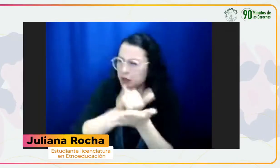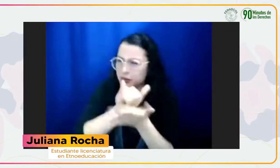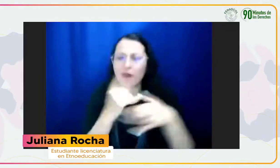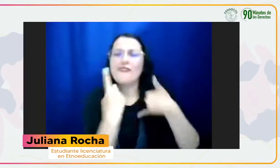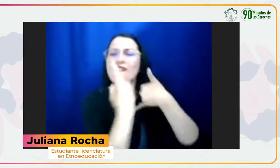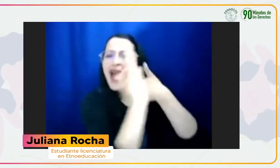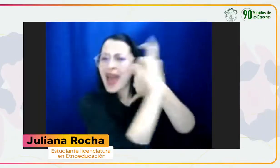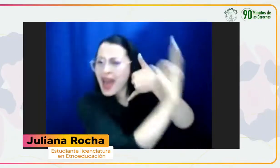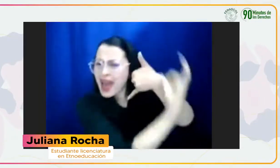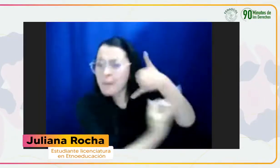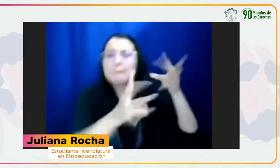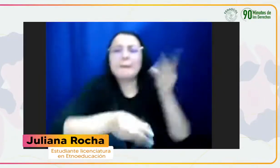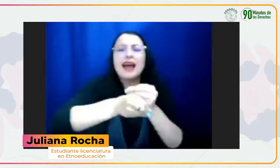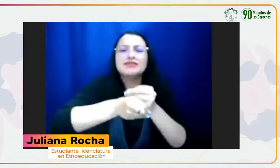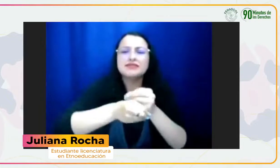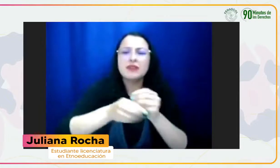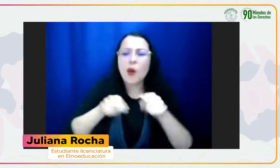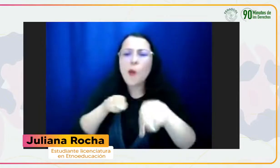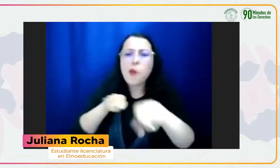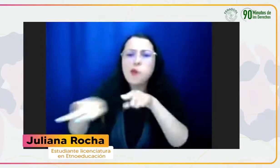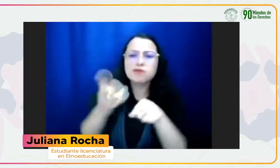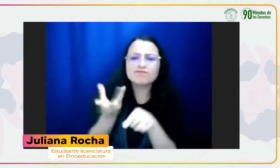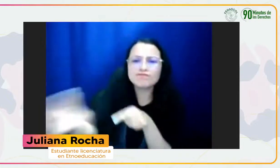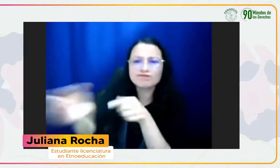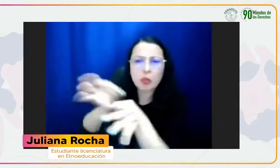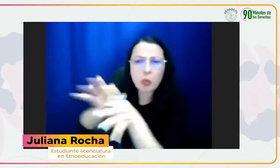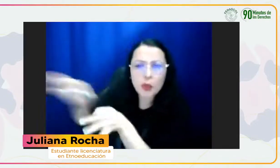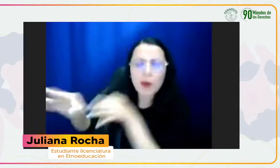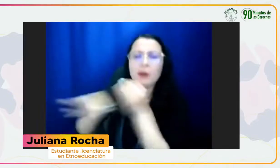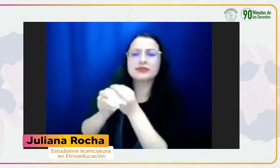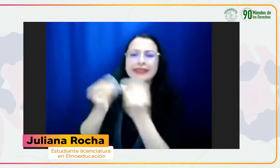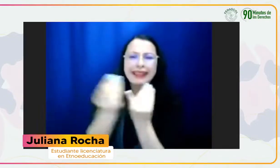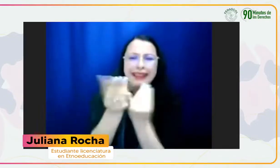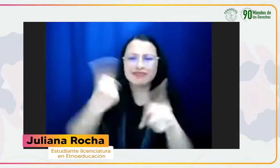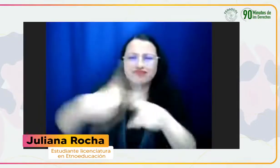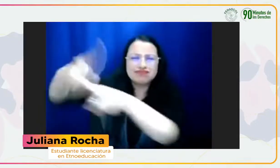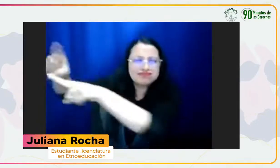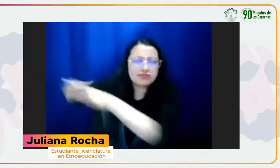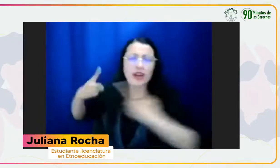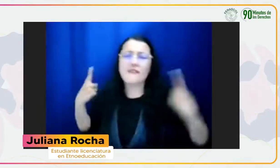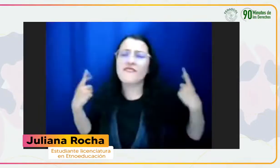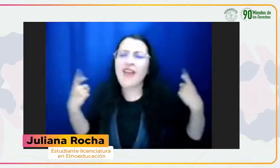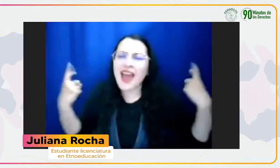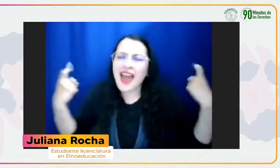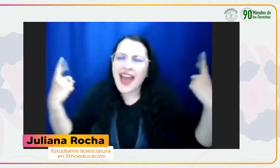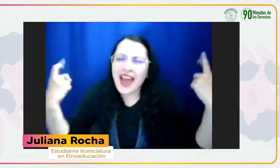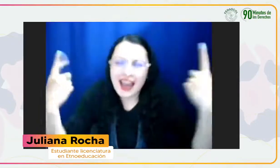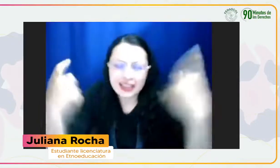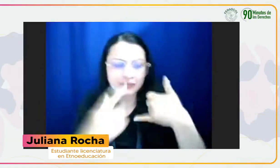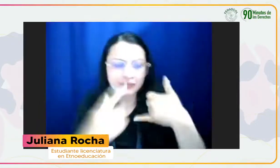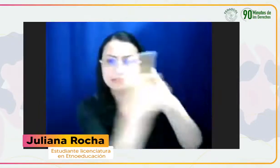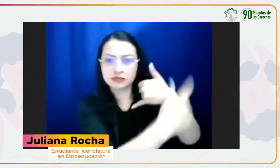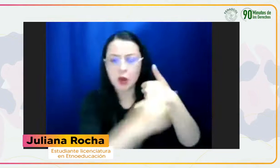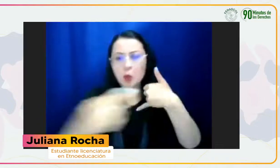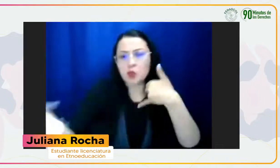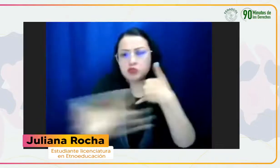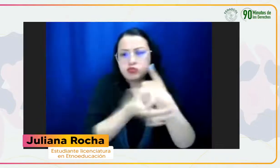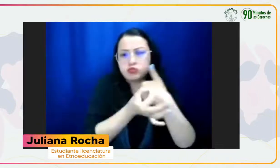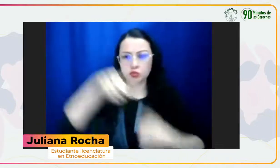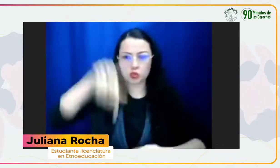Magda, María, Sandra, que en Colombia en los territorios hace falta muchas cosas, hablando de las diferentes